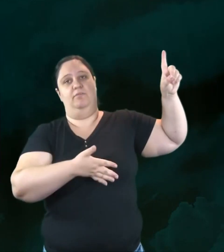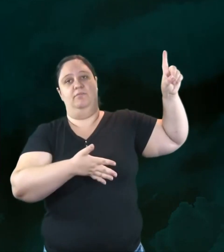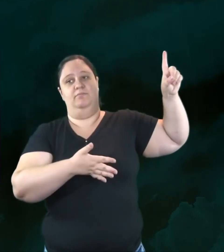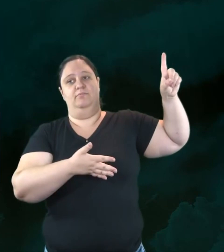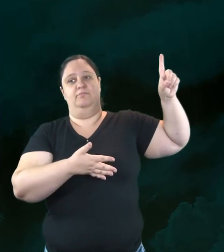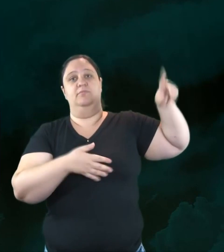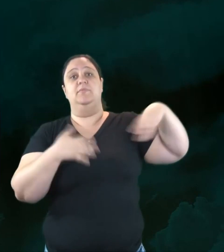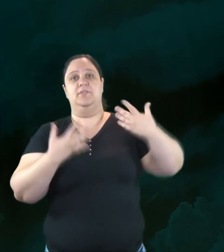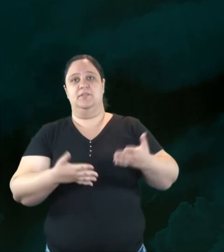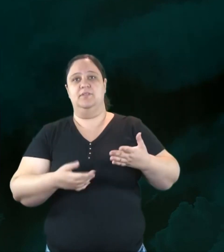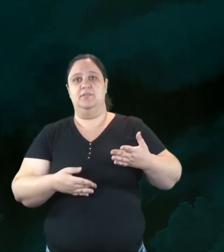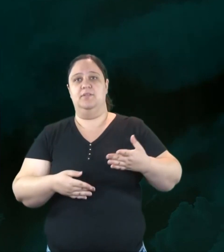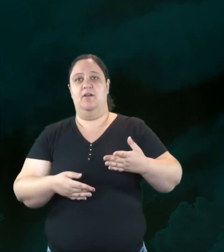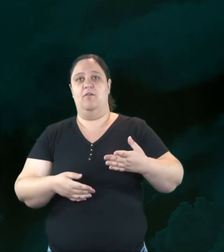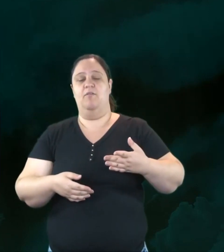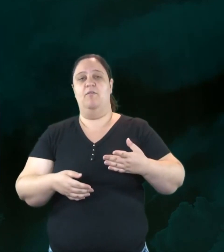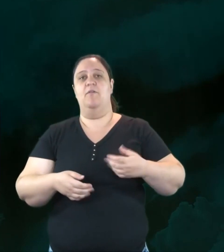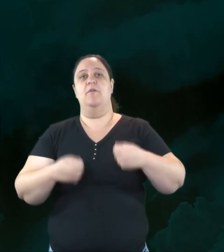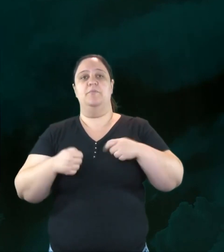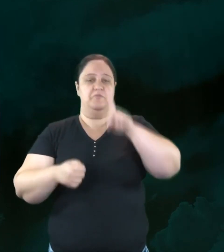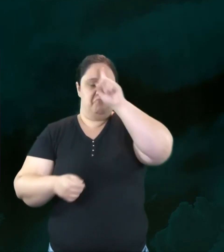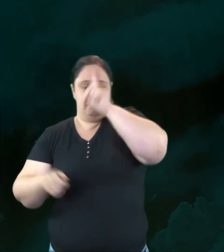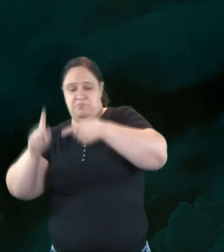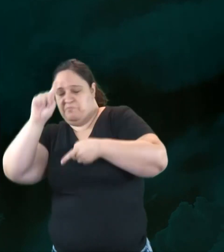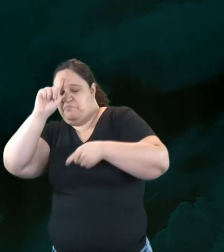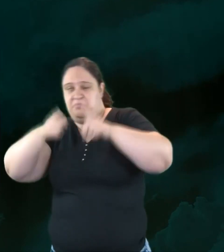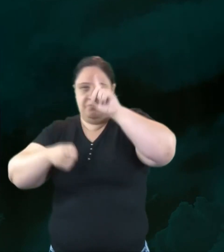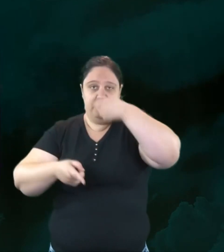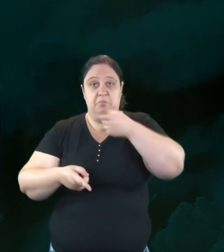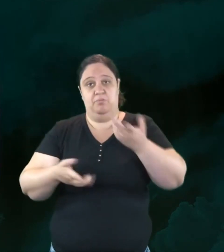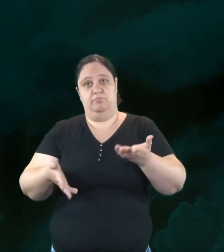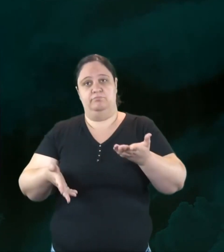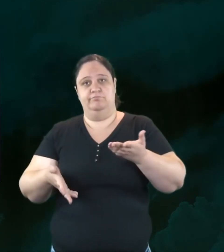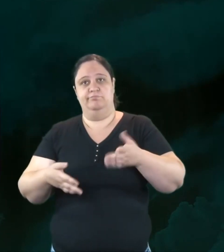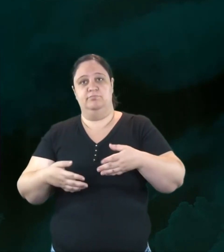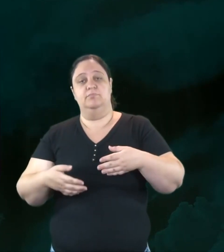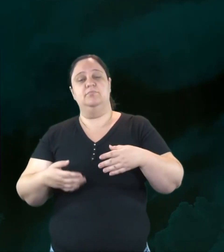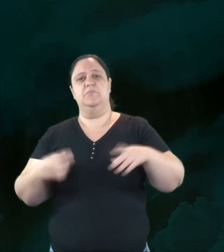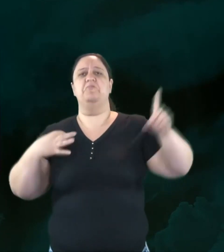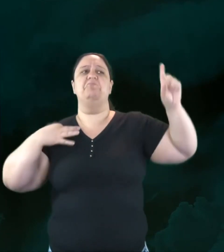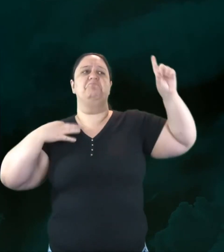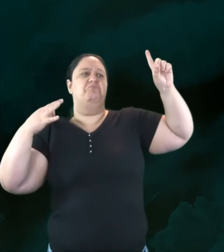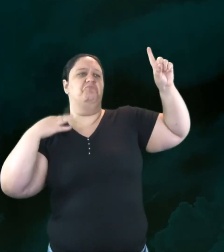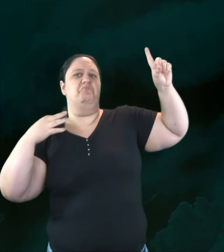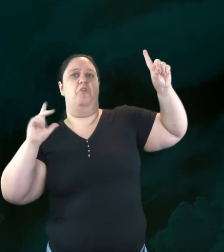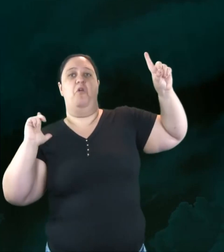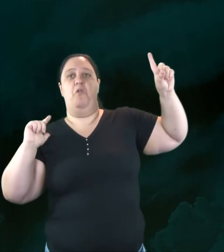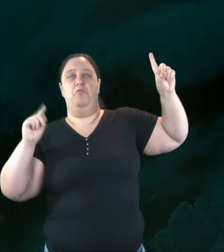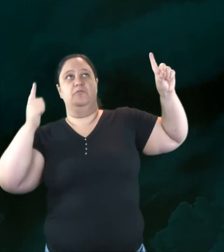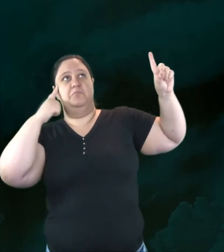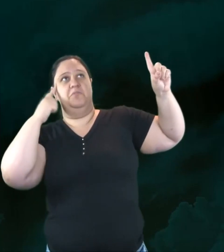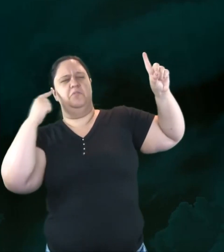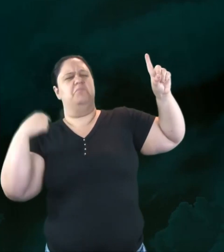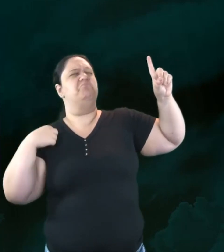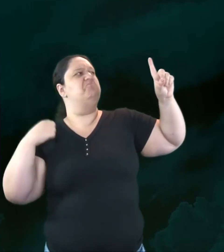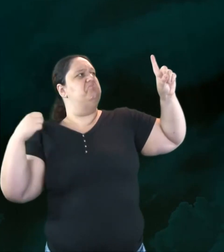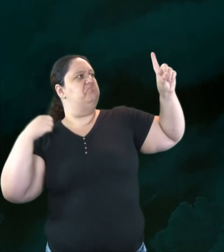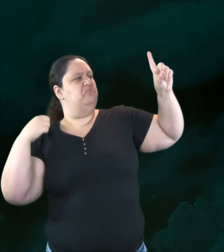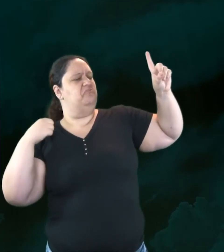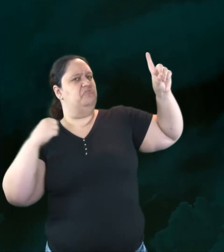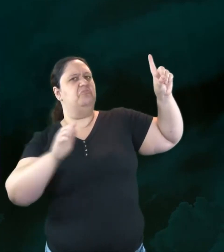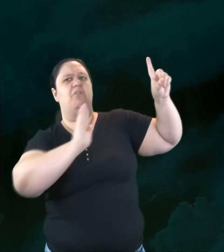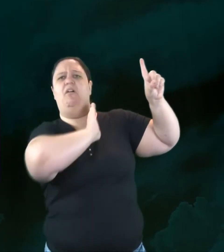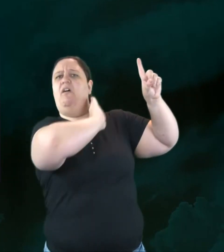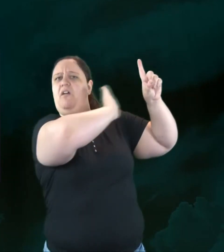governar como um rei adjunto, como um co-rei para os assuntos da criação. Deus